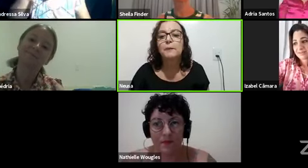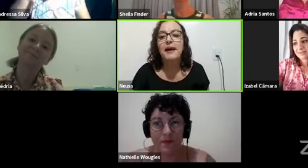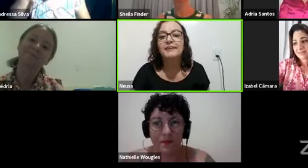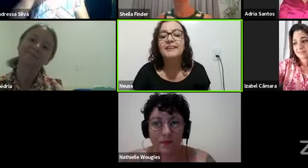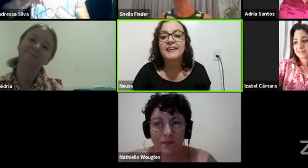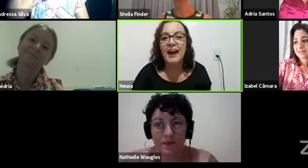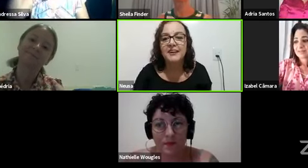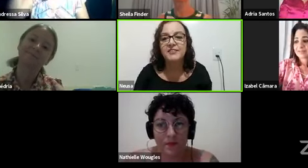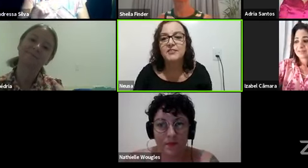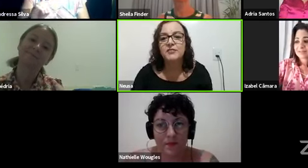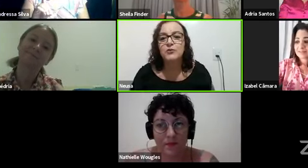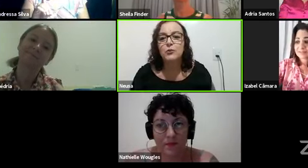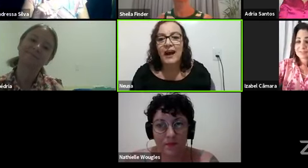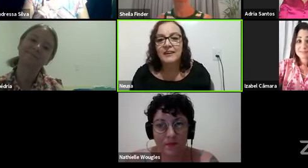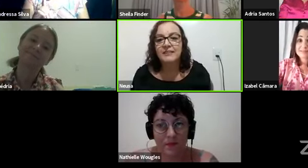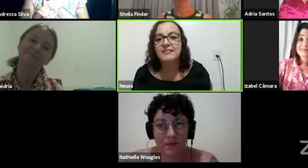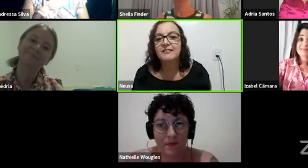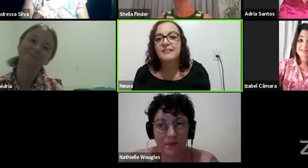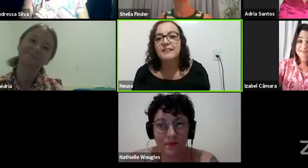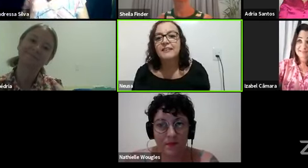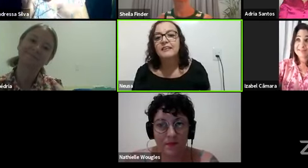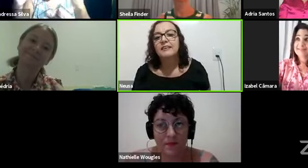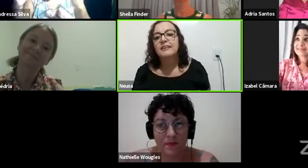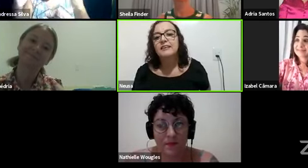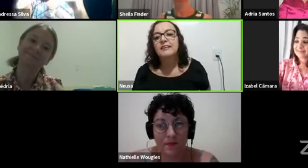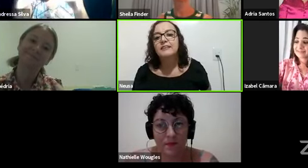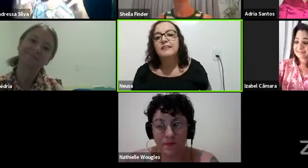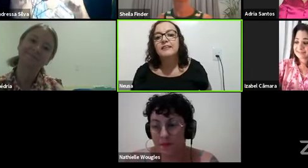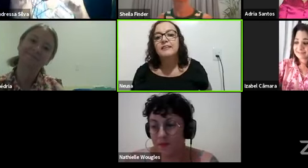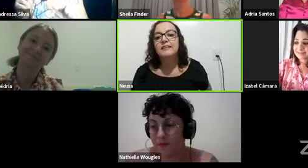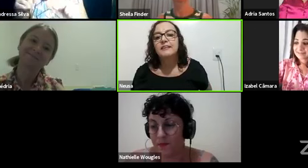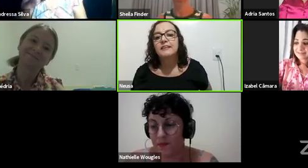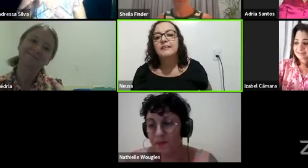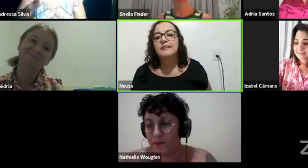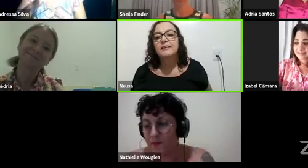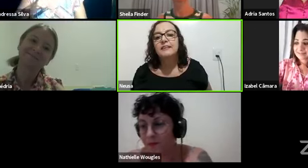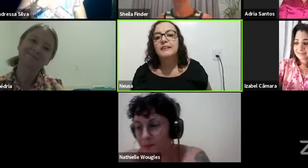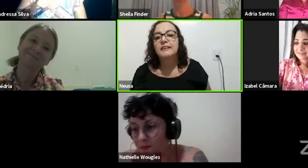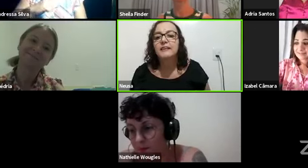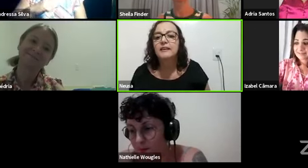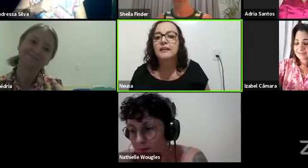Eu sou formada em artes visuais.